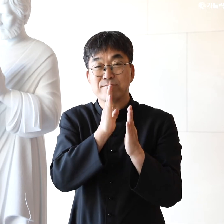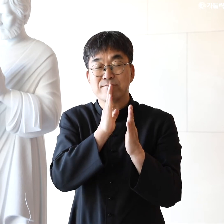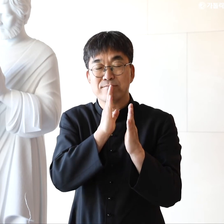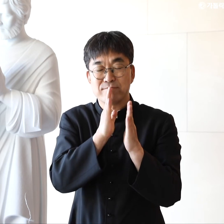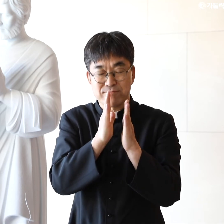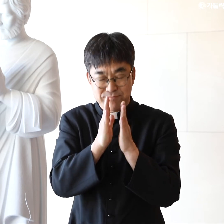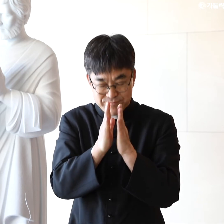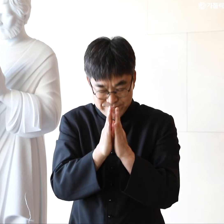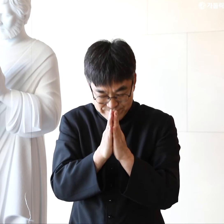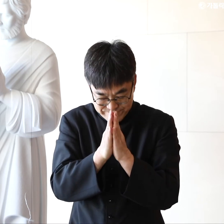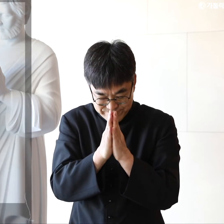아멘.